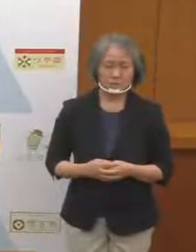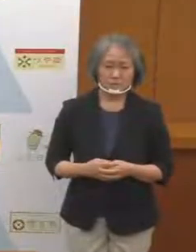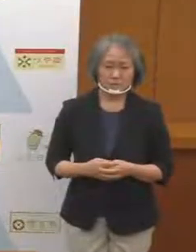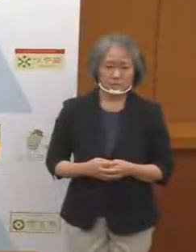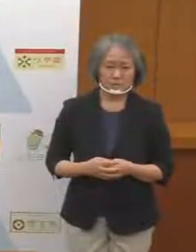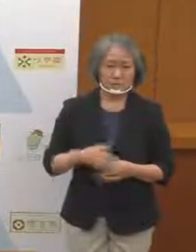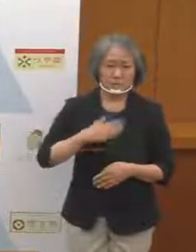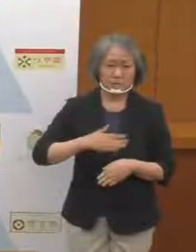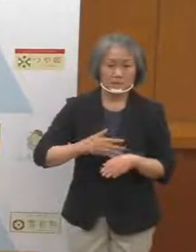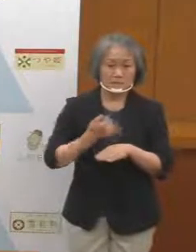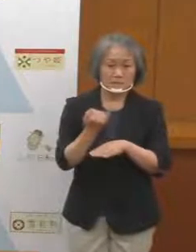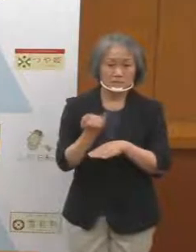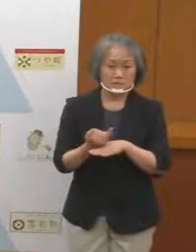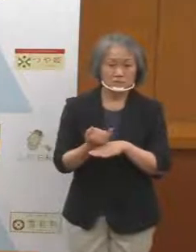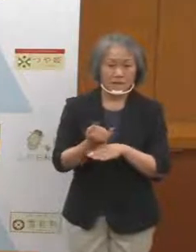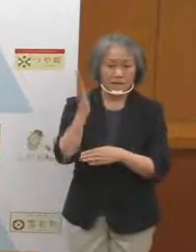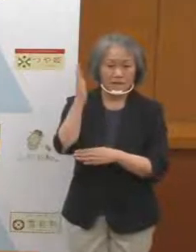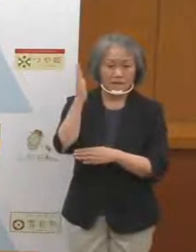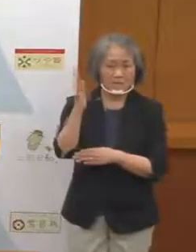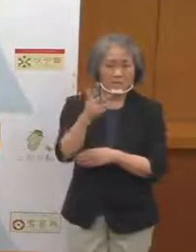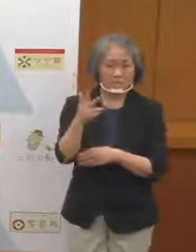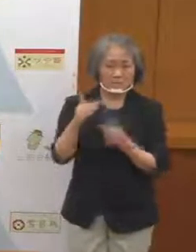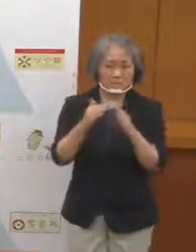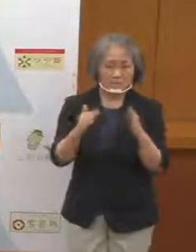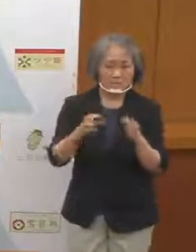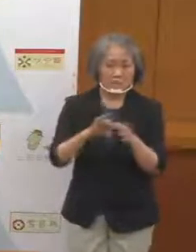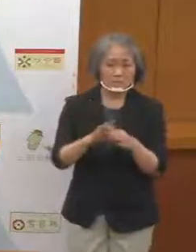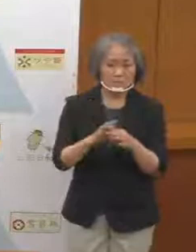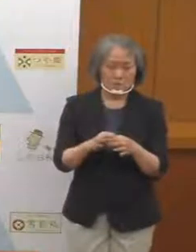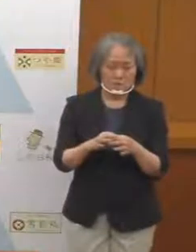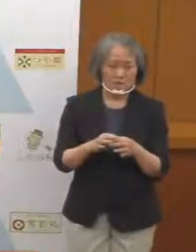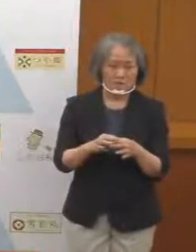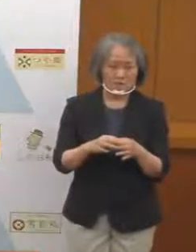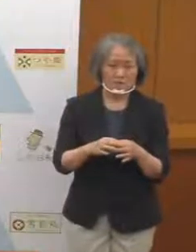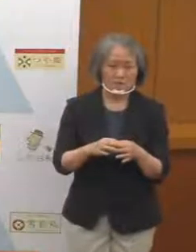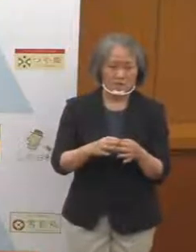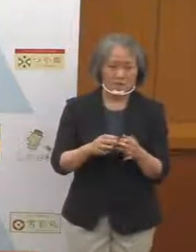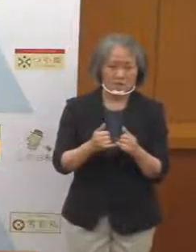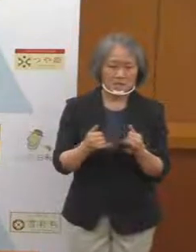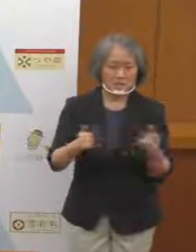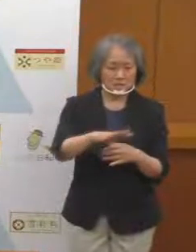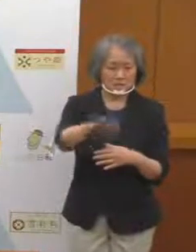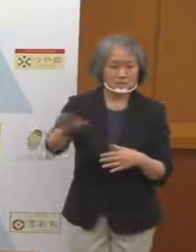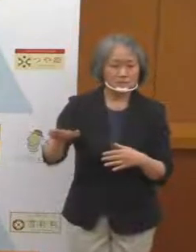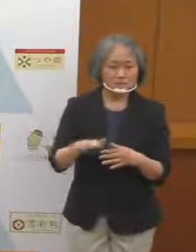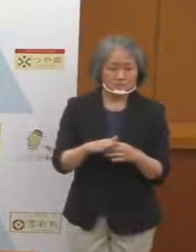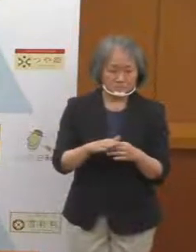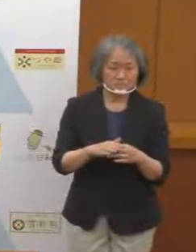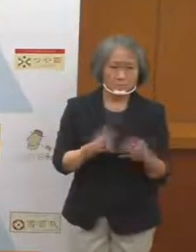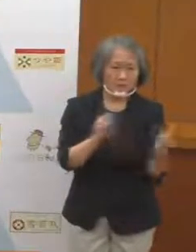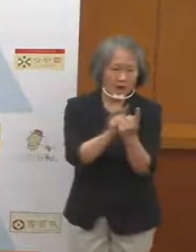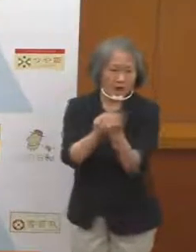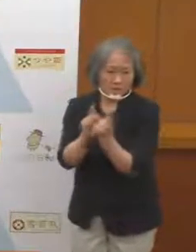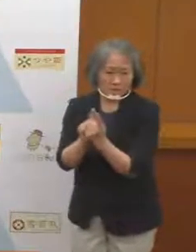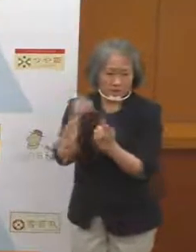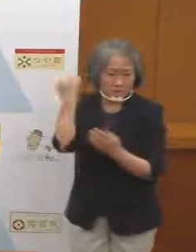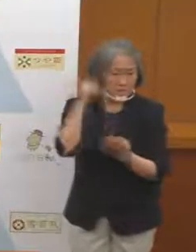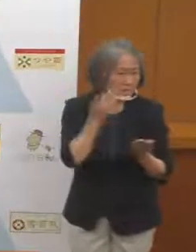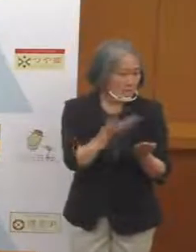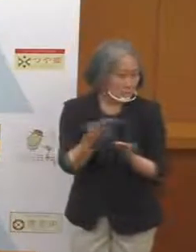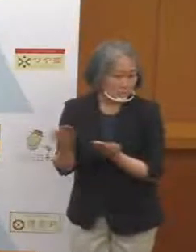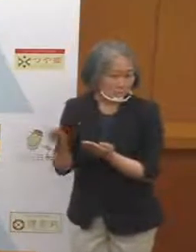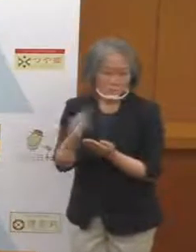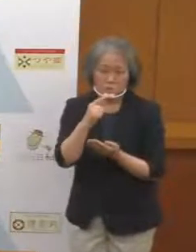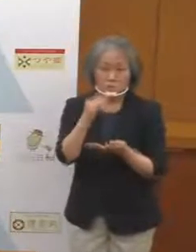はまさにしも政治家としてですねあの有権者と思うあの威厳聞く事にかなり注力されてきたと思いますがその難し